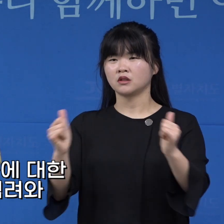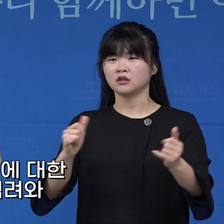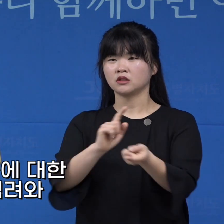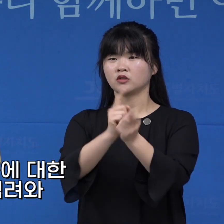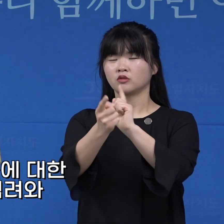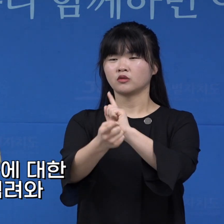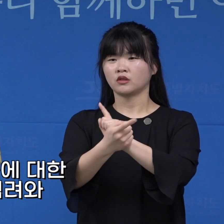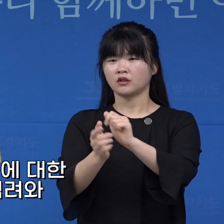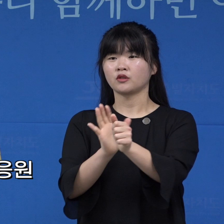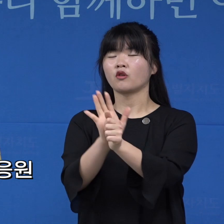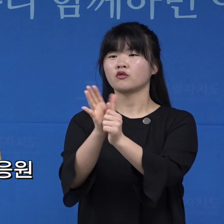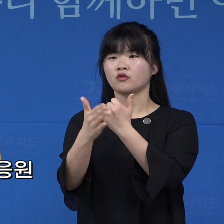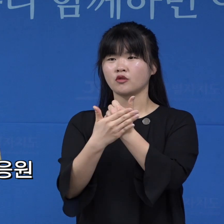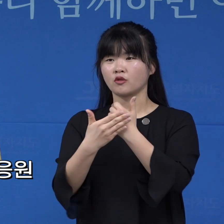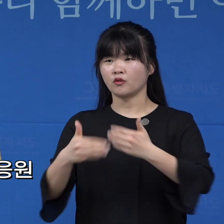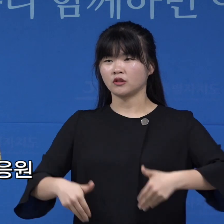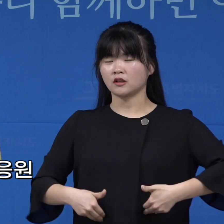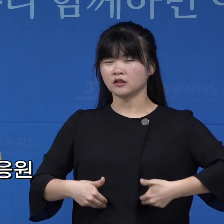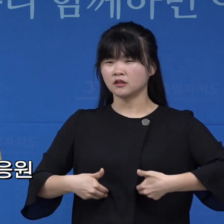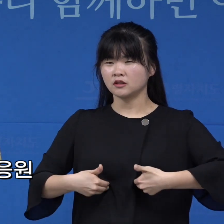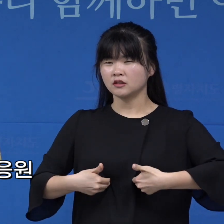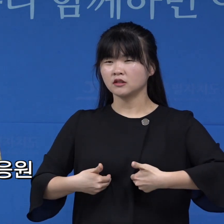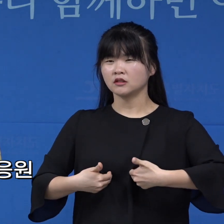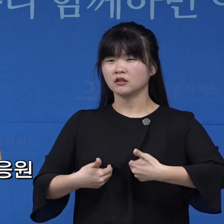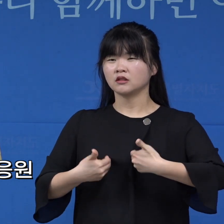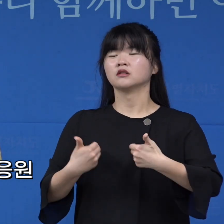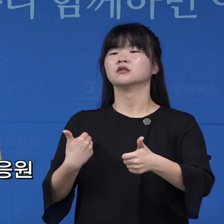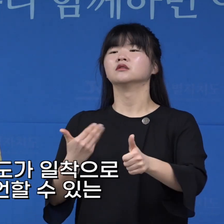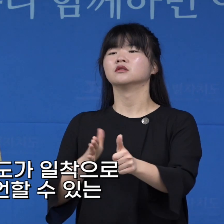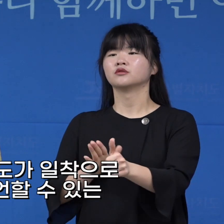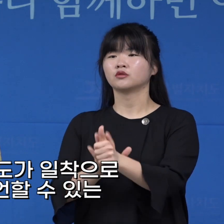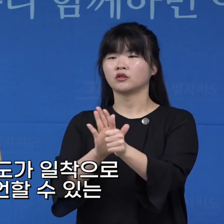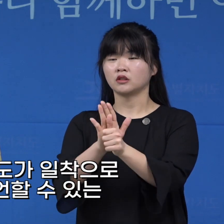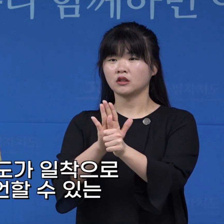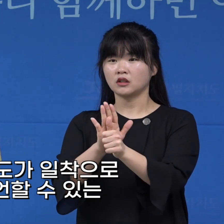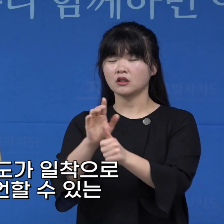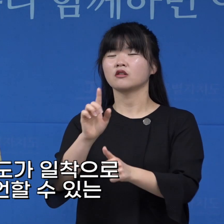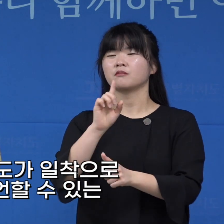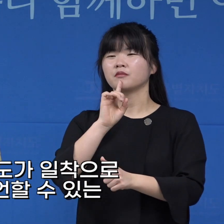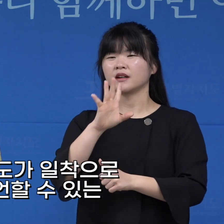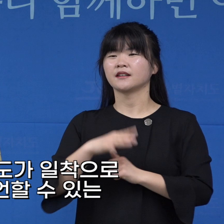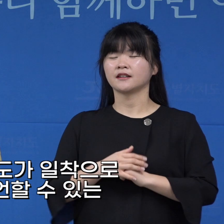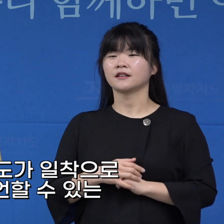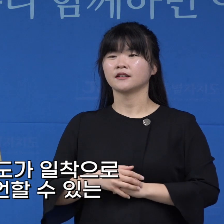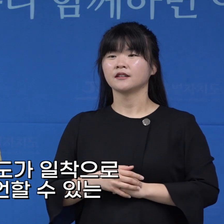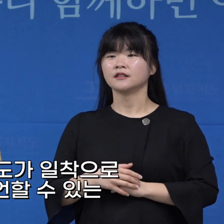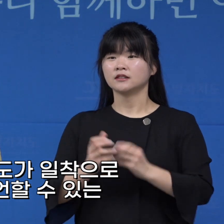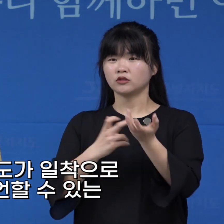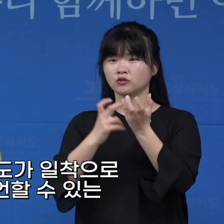서로의 격려와 따뜻한 응원, 이것이 우리 제주도가